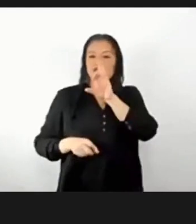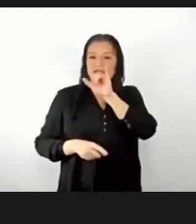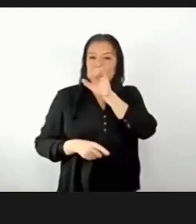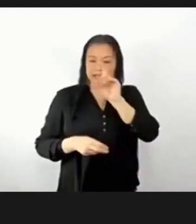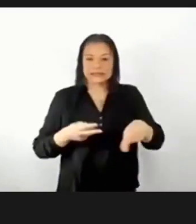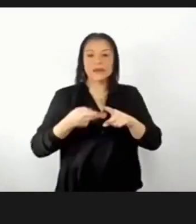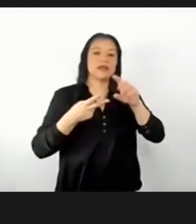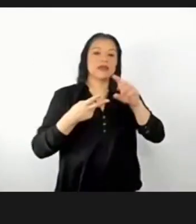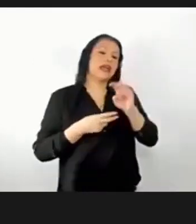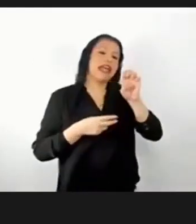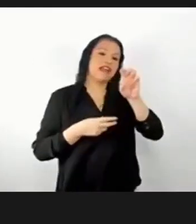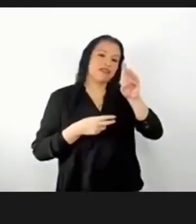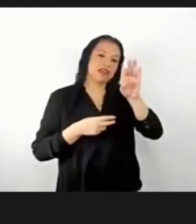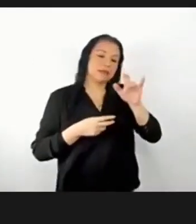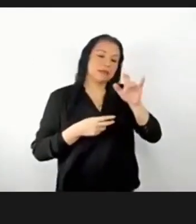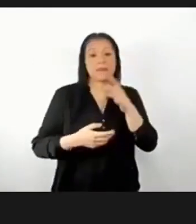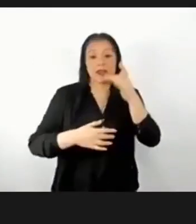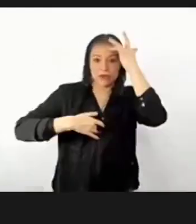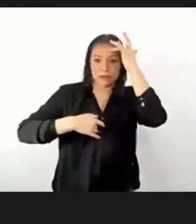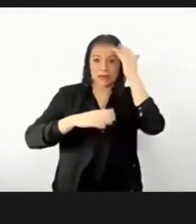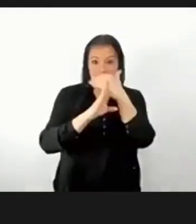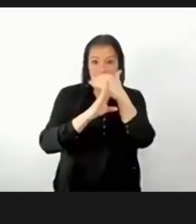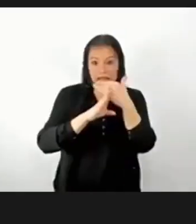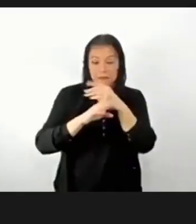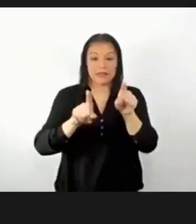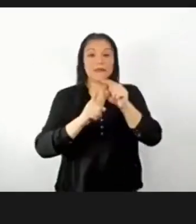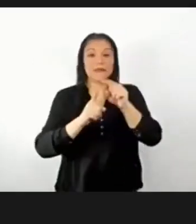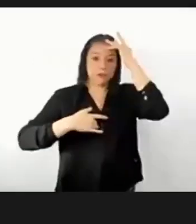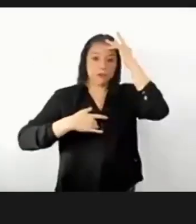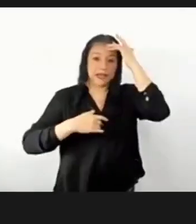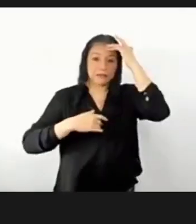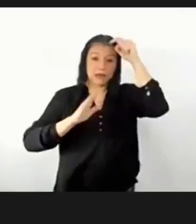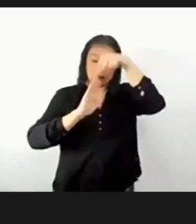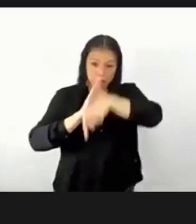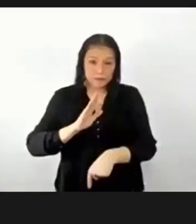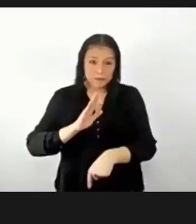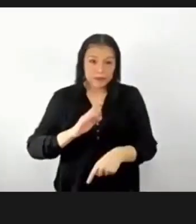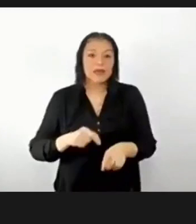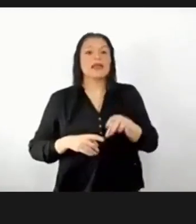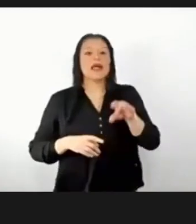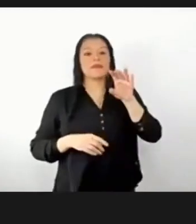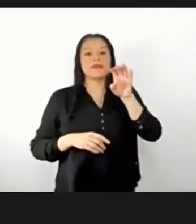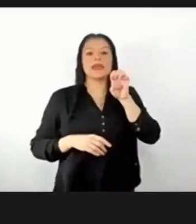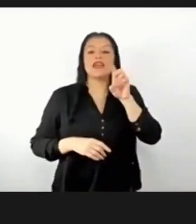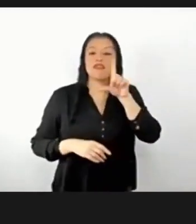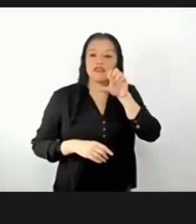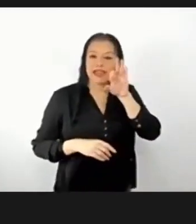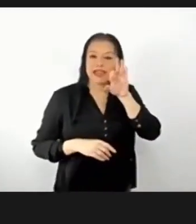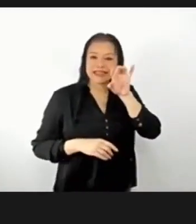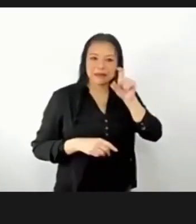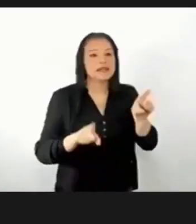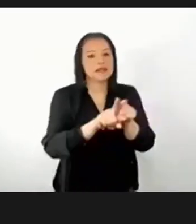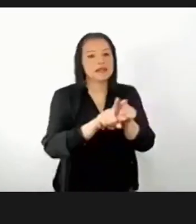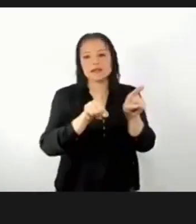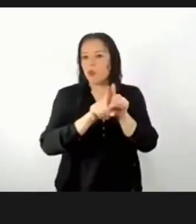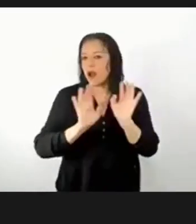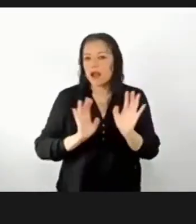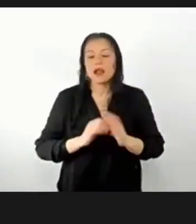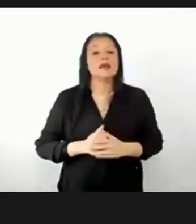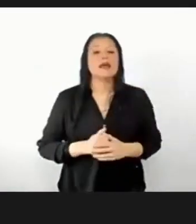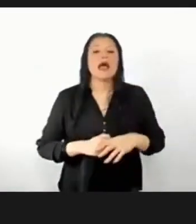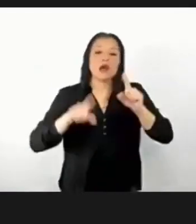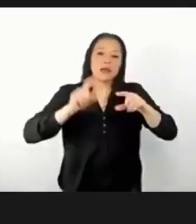para enfermedad leve y enfermedad grave que nos manda al hospital, la efectividad también es igual. Hay efectividad solamente